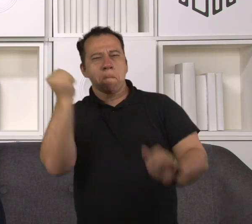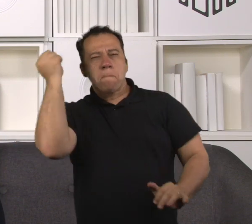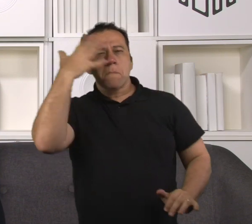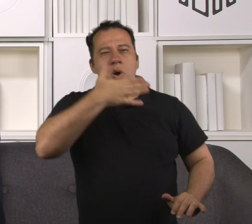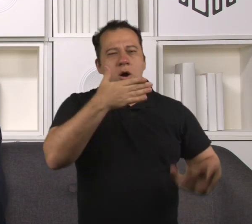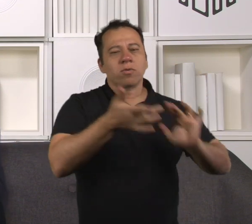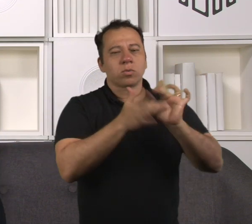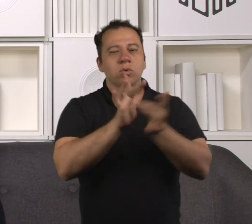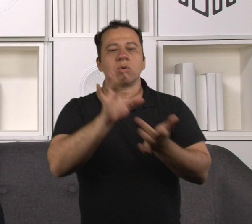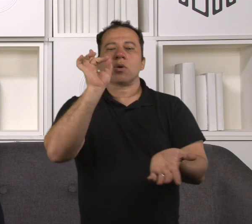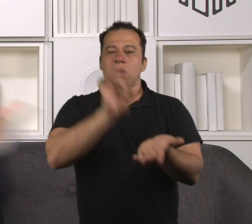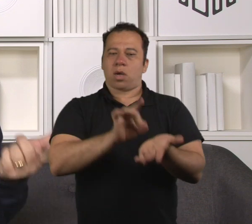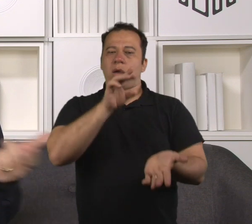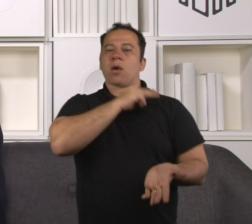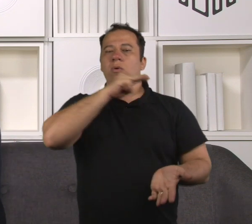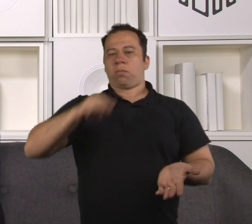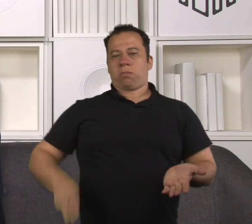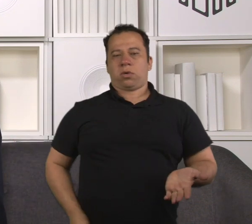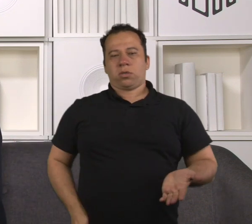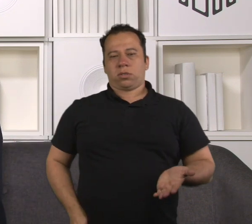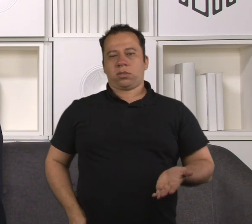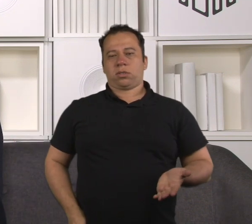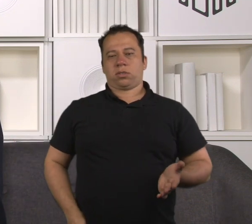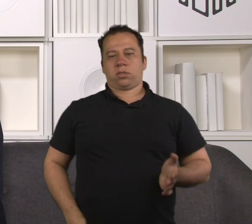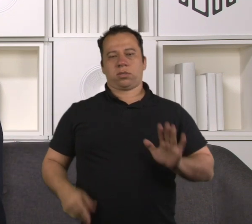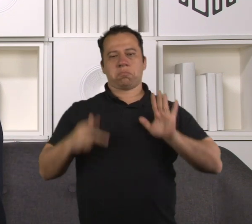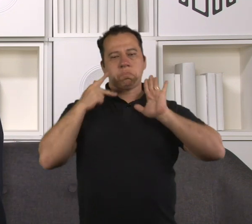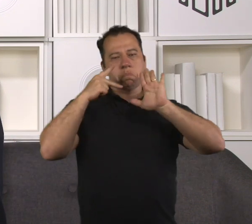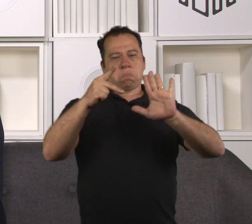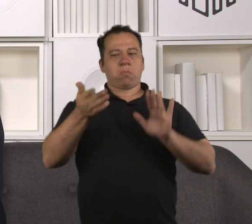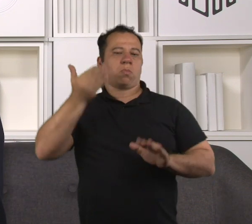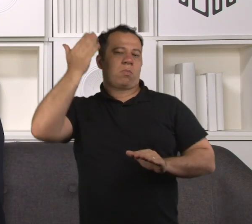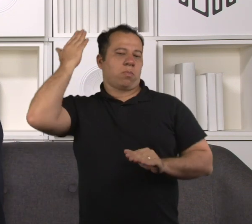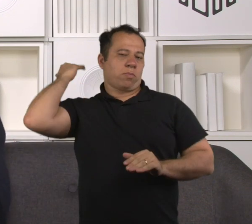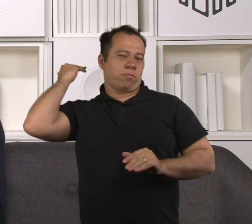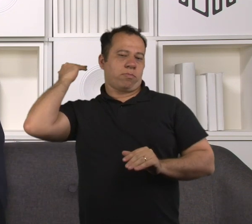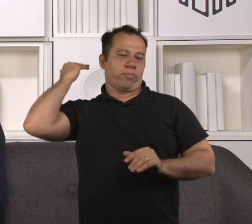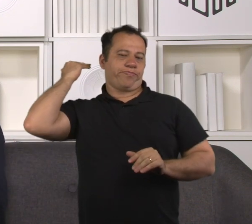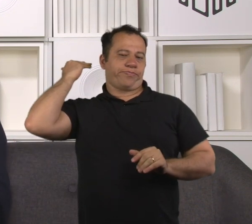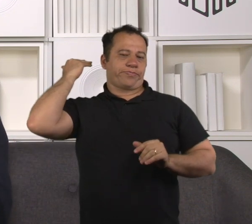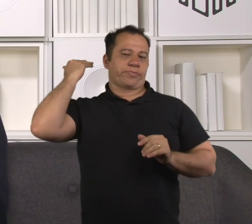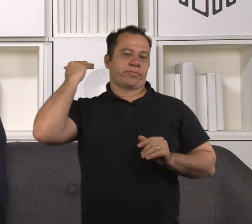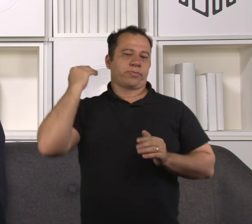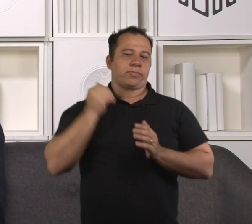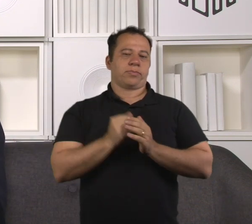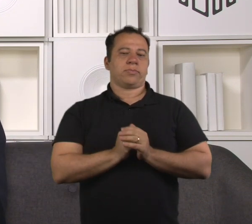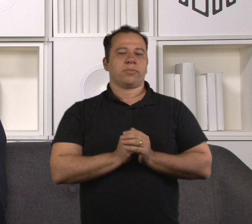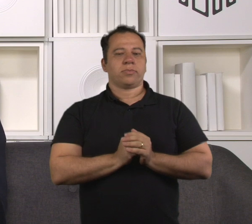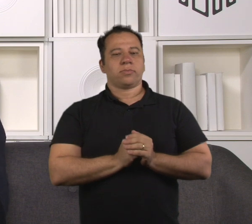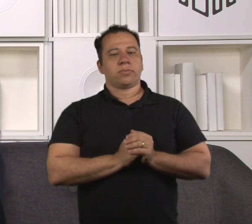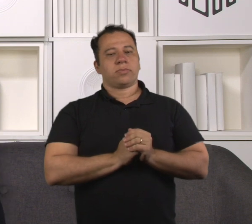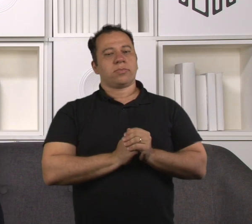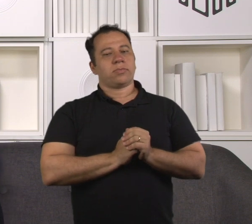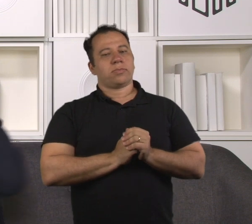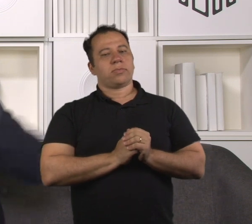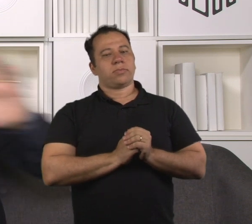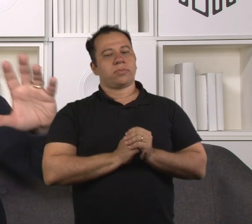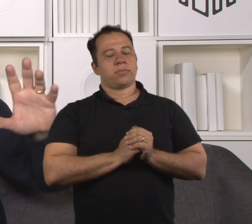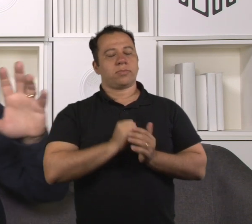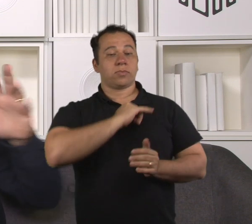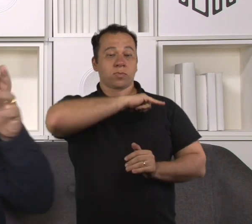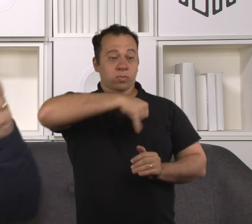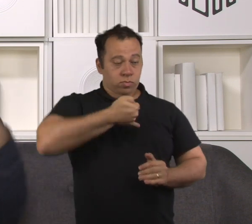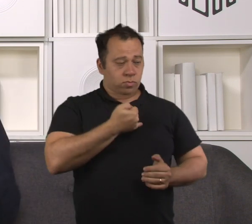Jesus é o Messias prometido a Israel. Por isso é que João diz assim, olha, Jesus fez